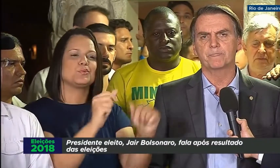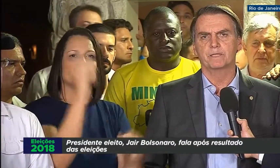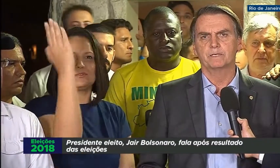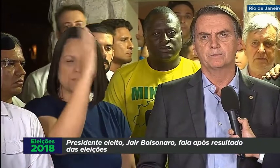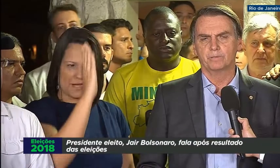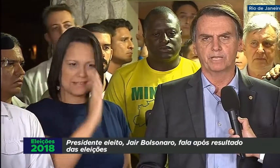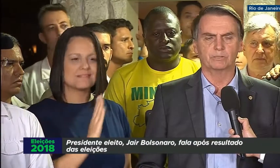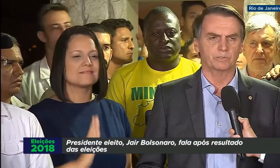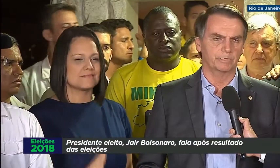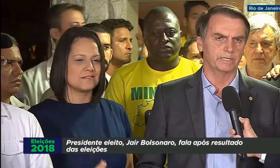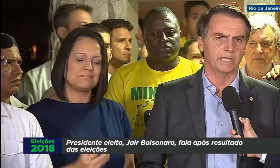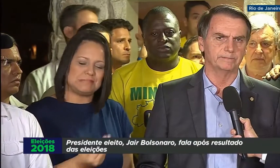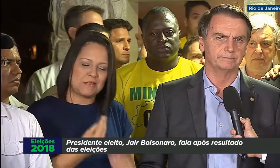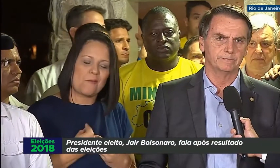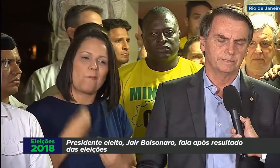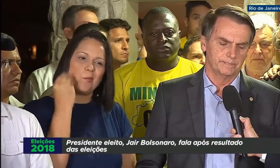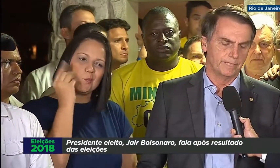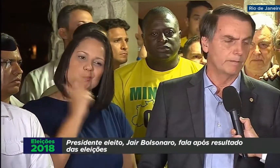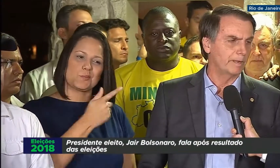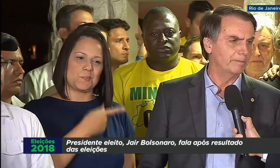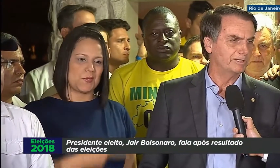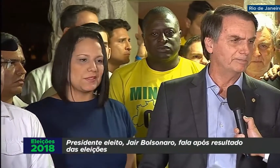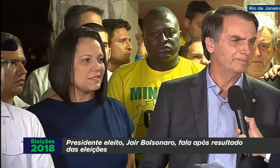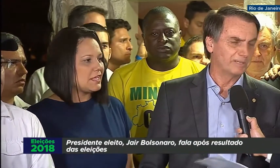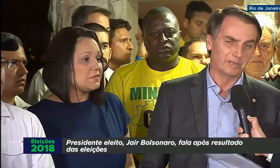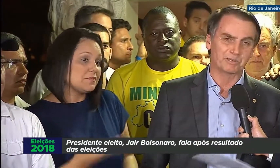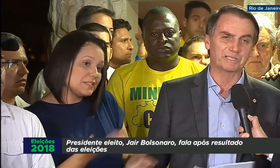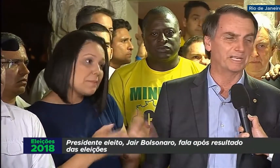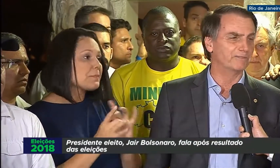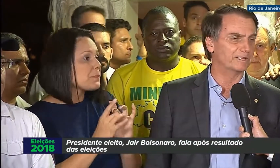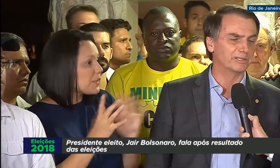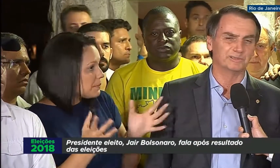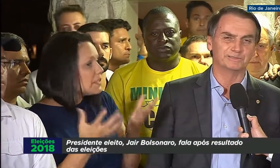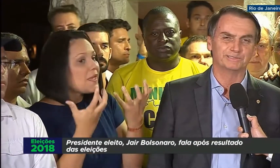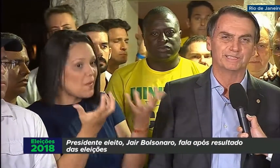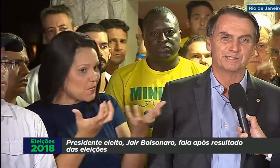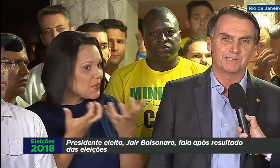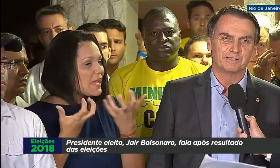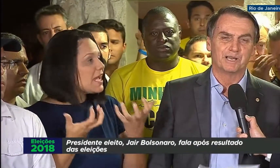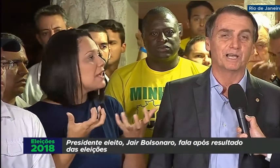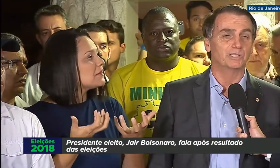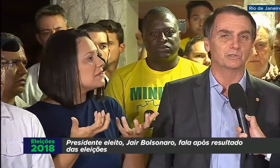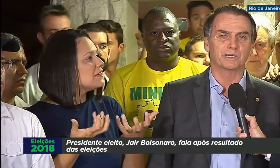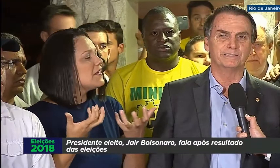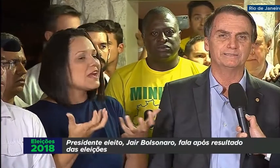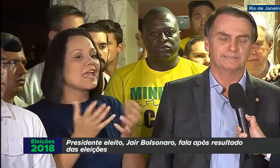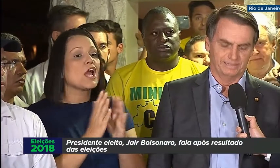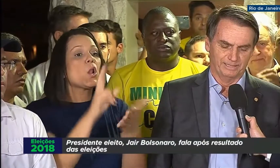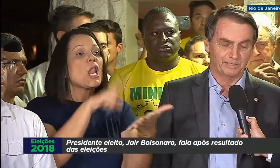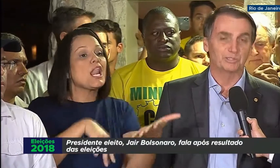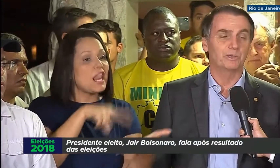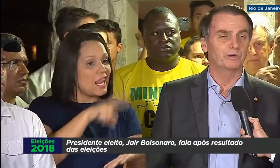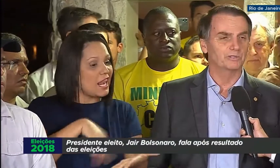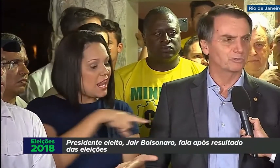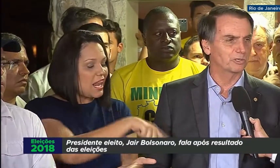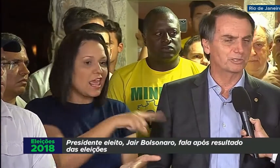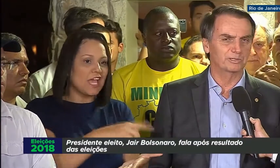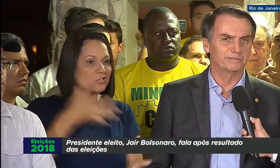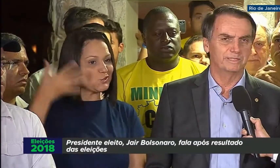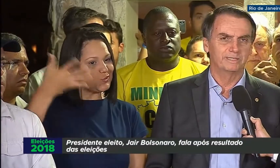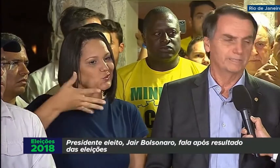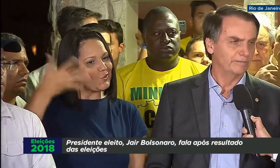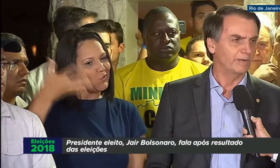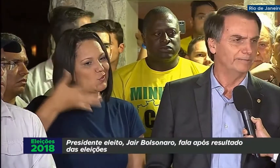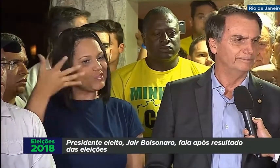Brasil por essa oportunidade. E se me permite, eu gostaria de fazer a leitura do meu